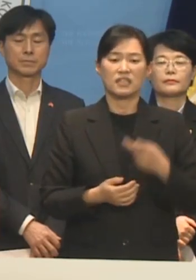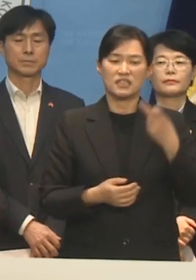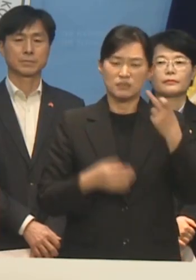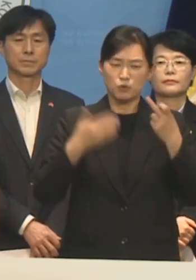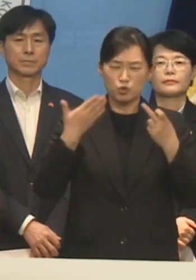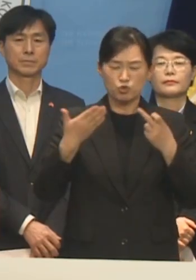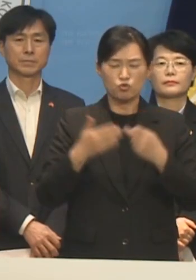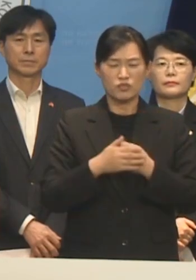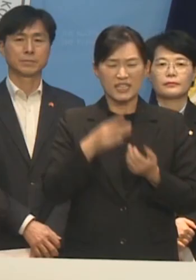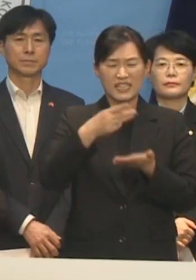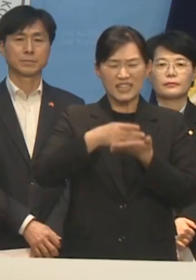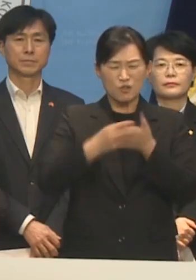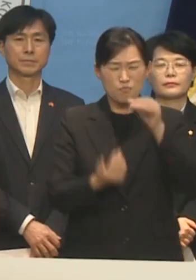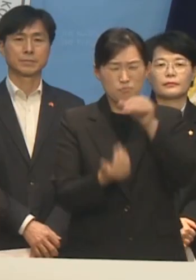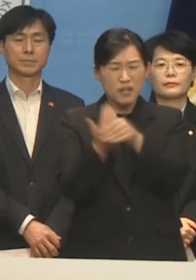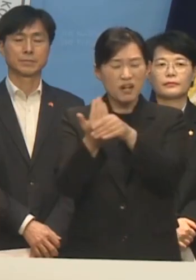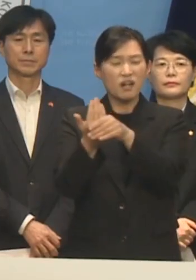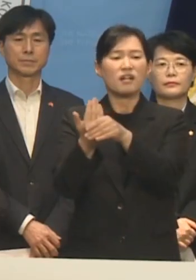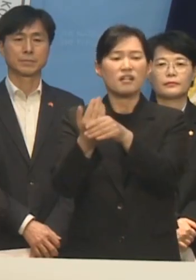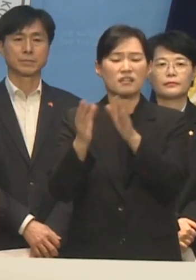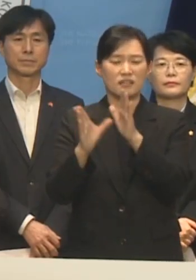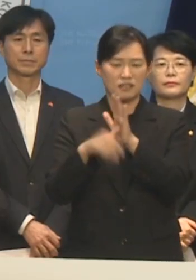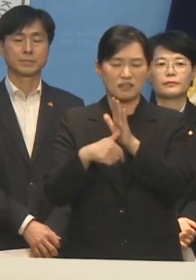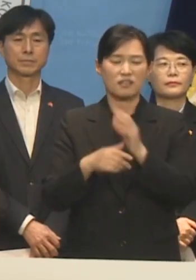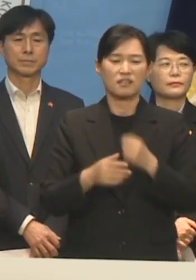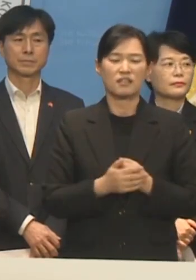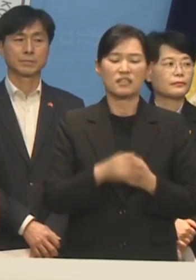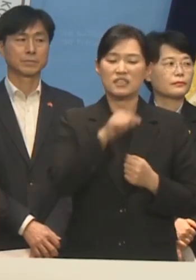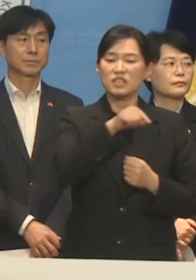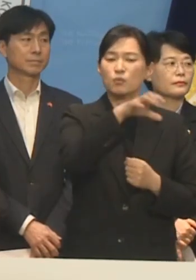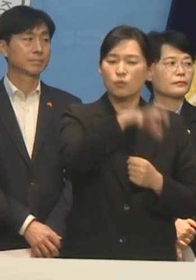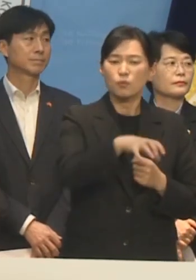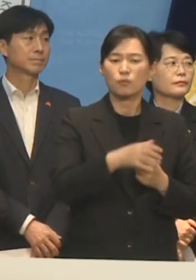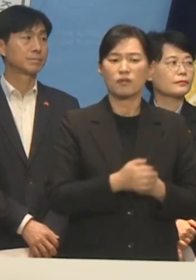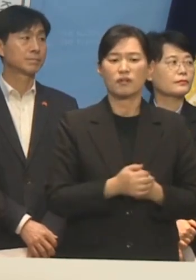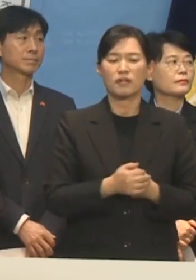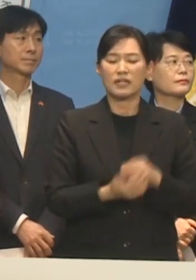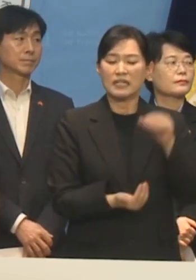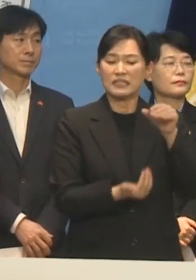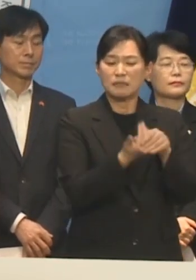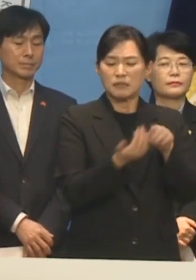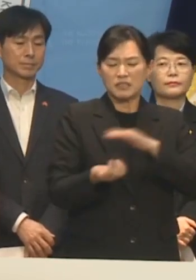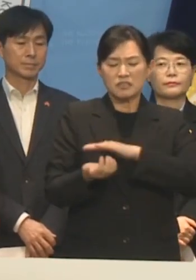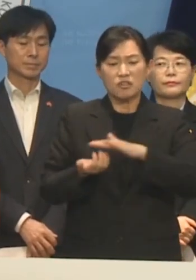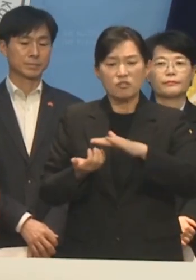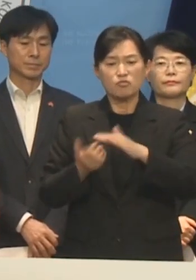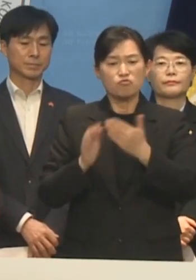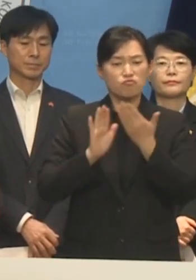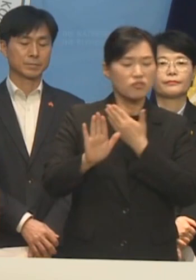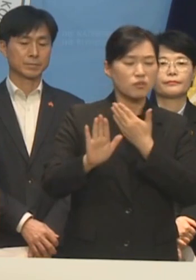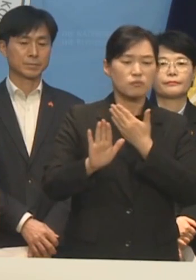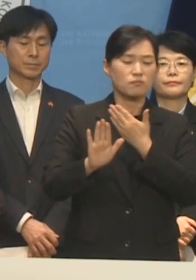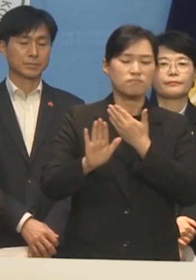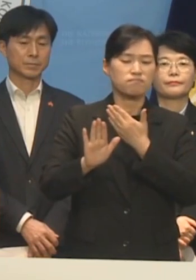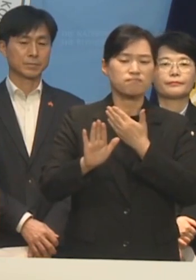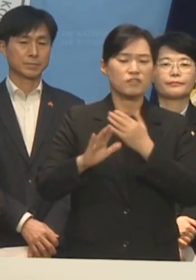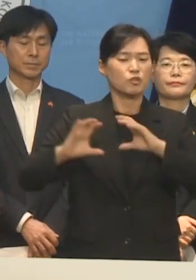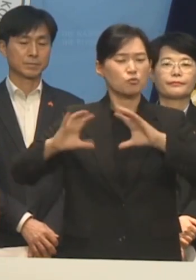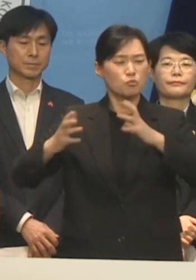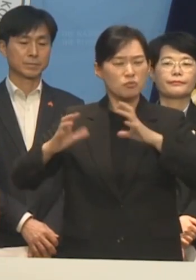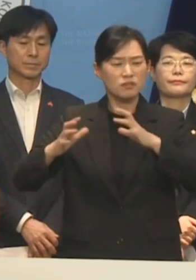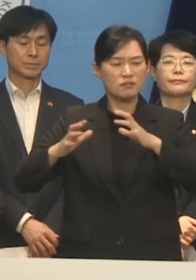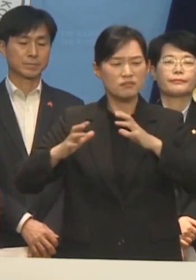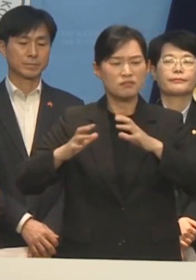이태원 참사가 일어난 참사 현장과 참사 이전 이후에도